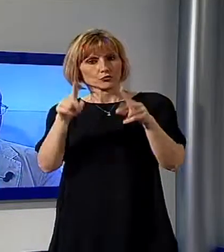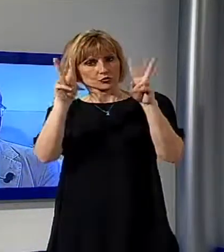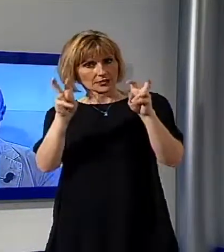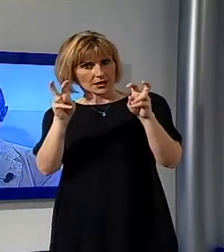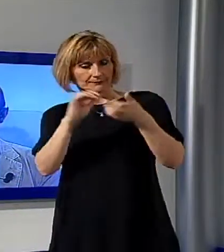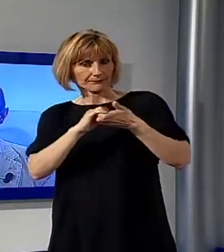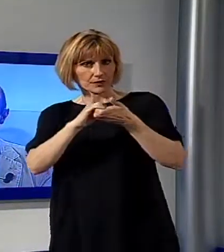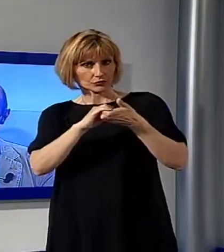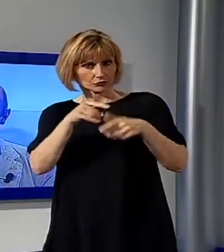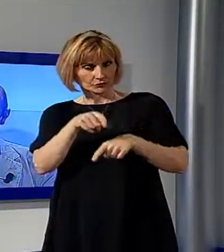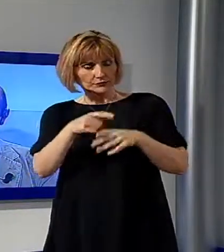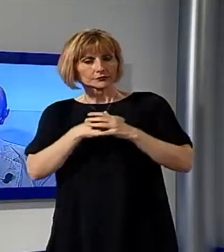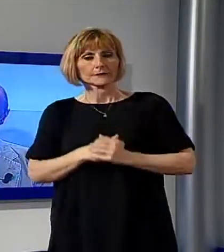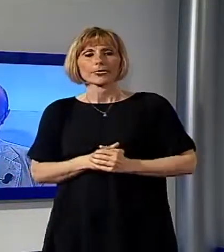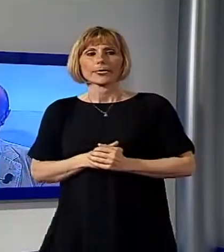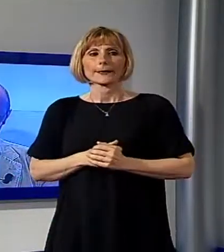un'esperienza